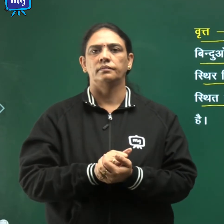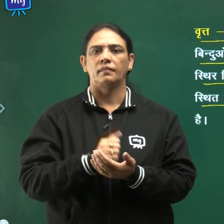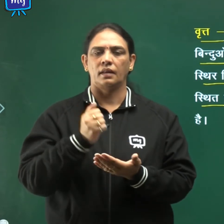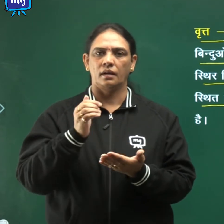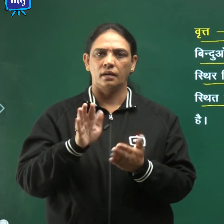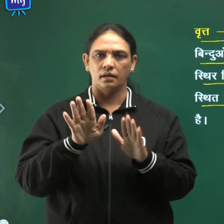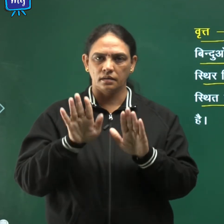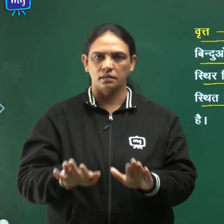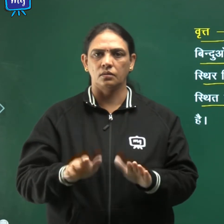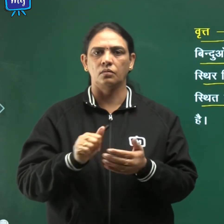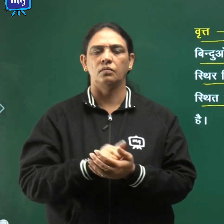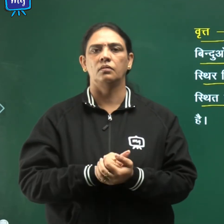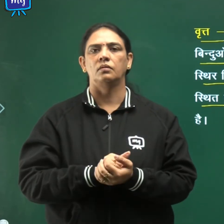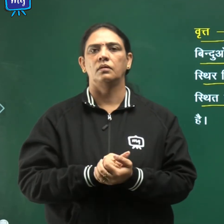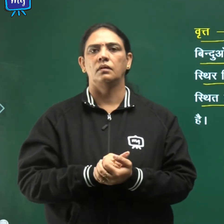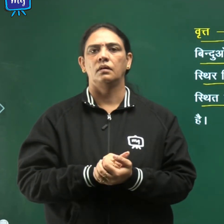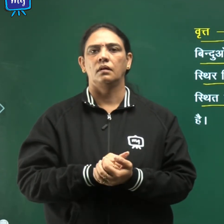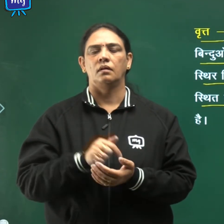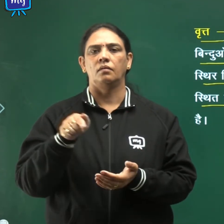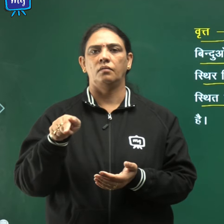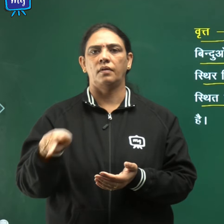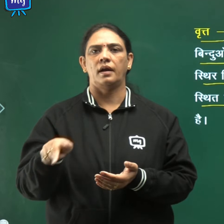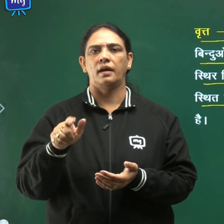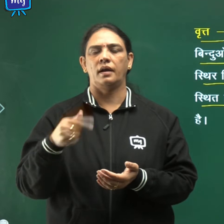स्थित हो, वह एक